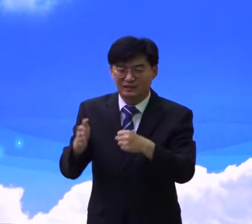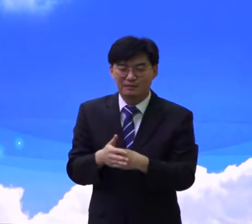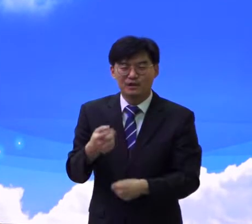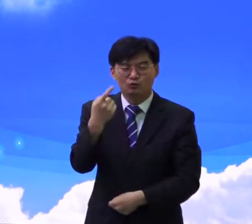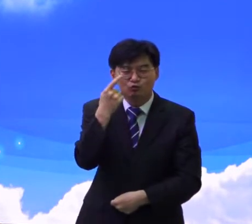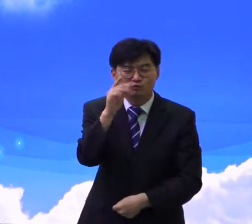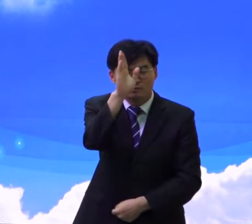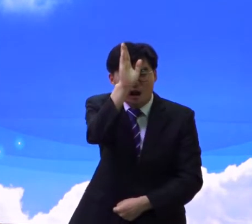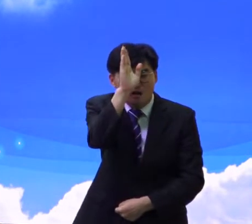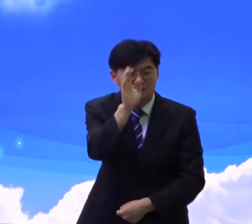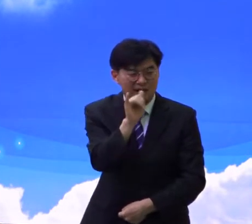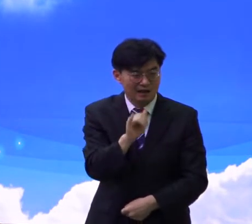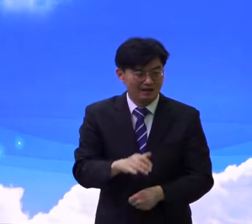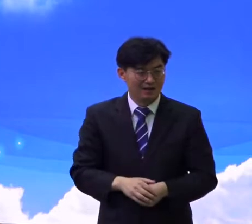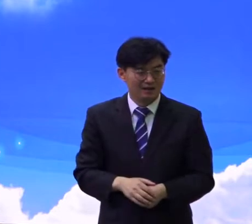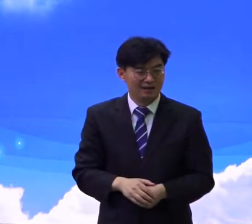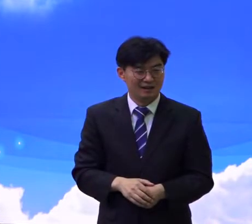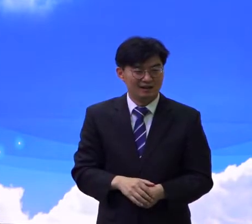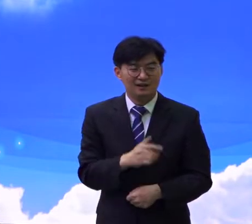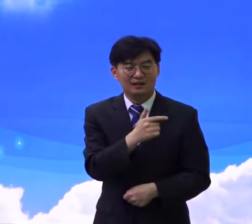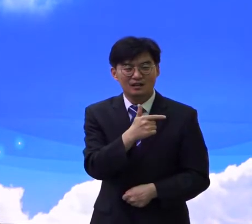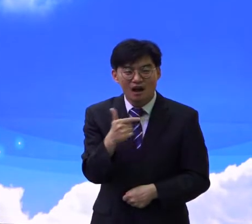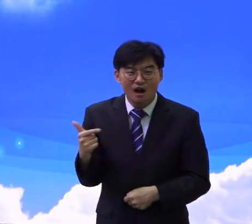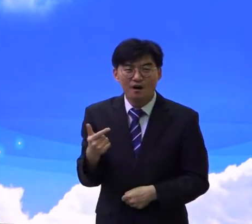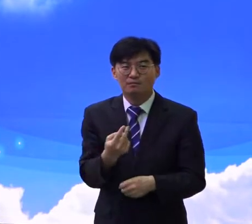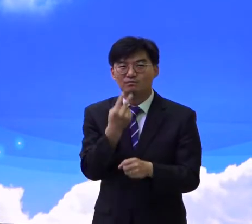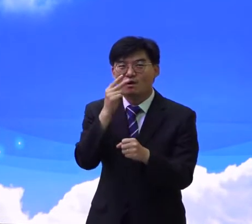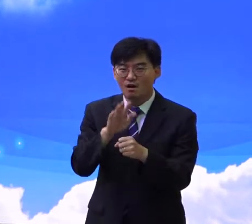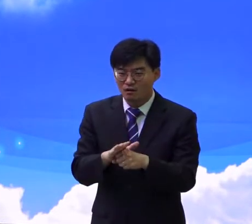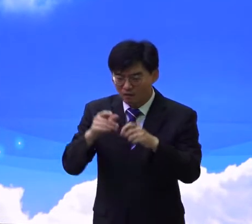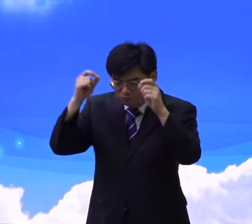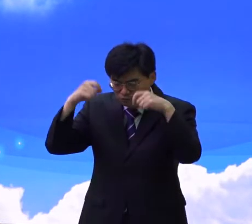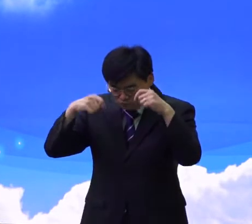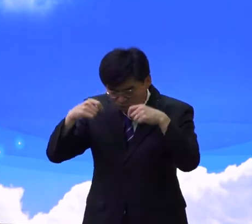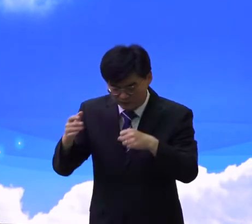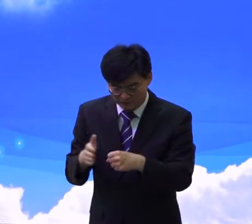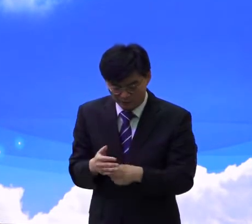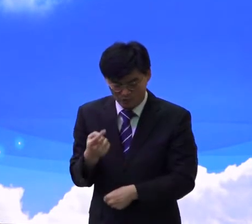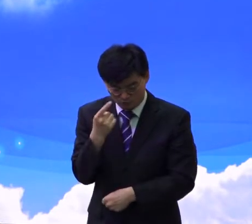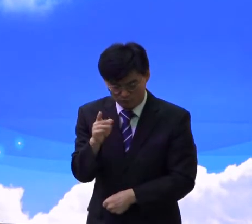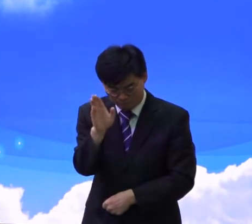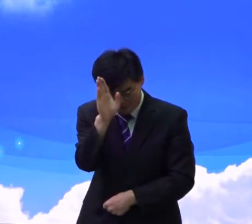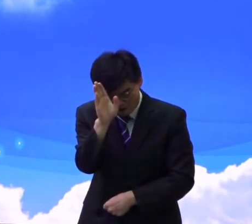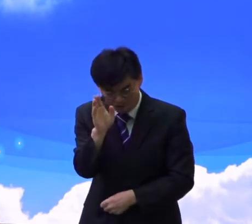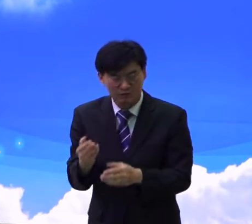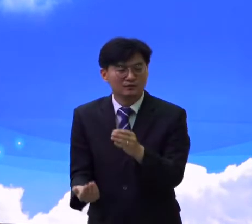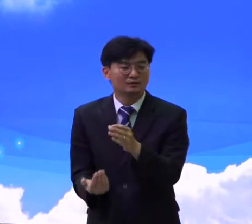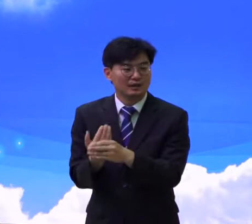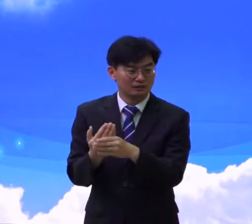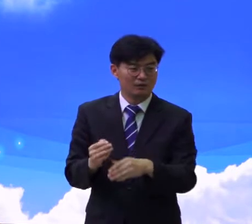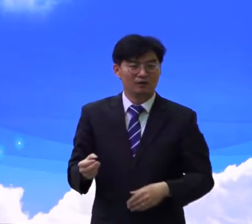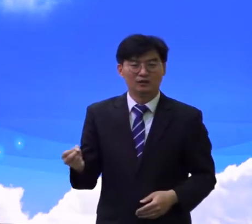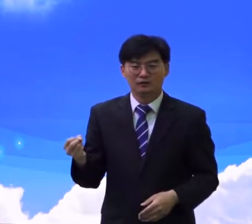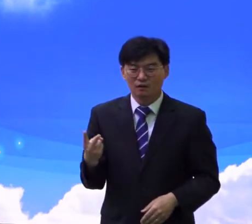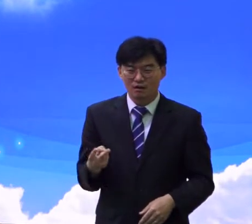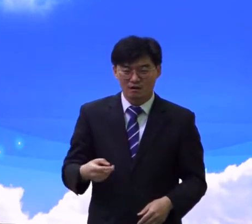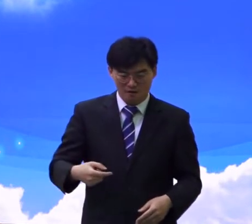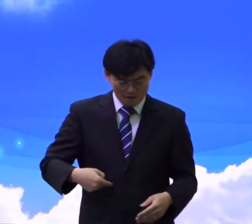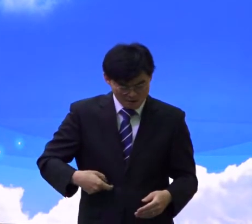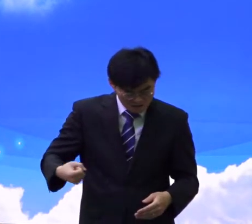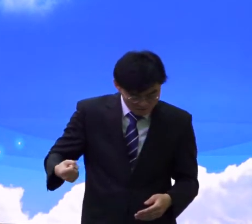때문에 제 눈이 눈물에 상하고 창자가 끊어지고 간이 땅에 쏟아질 정도가